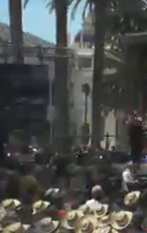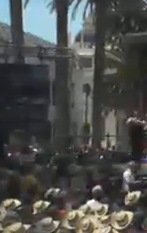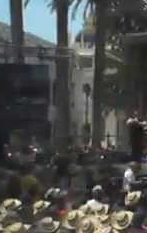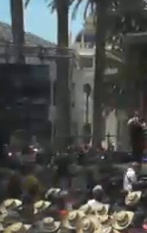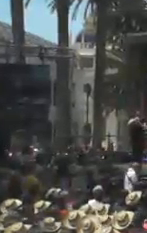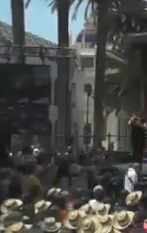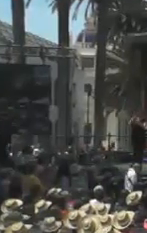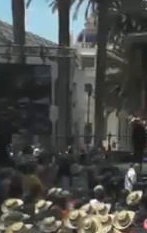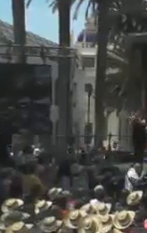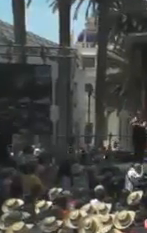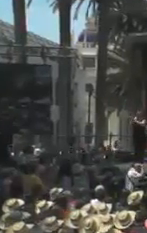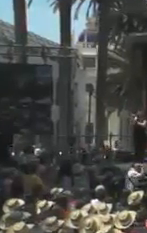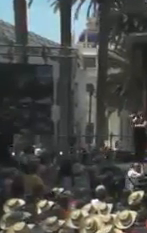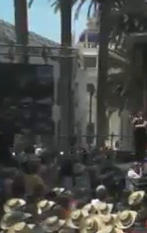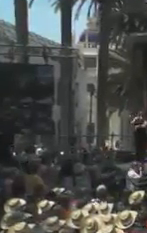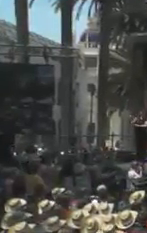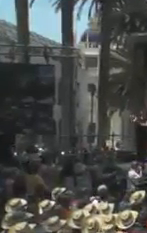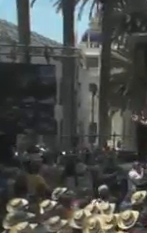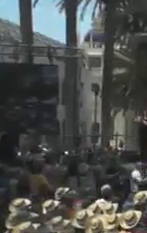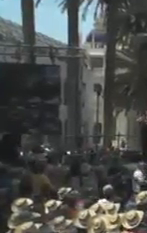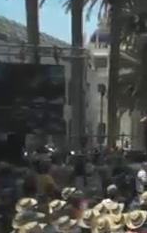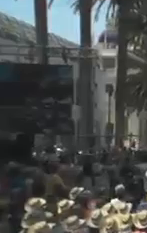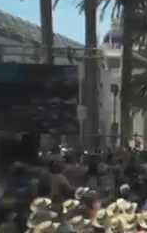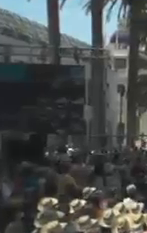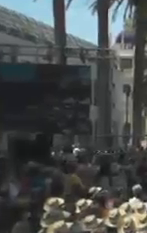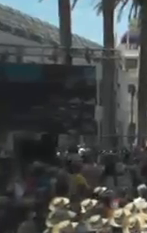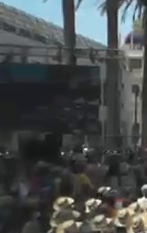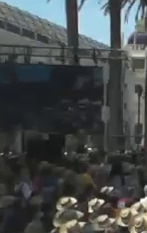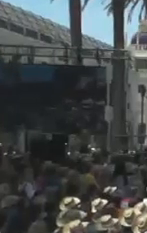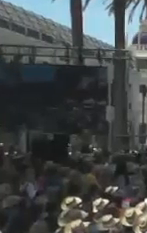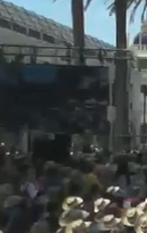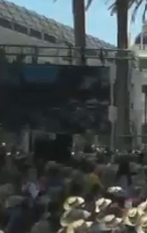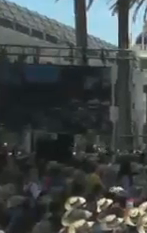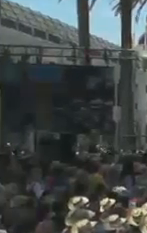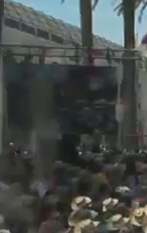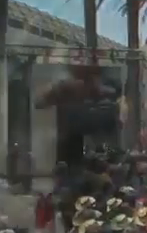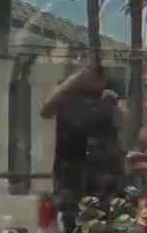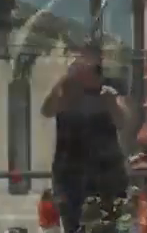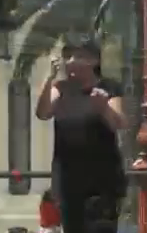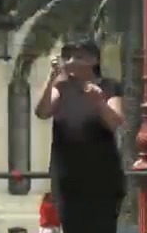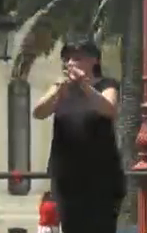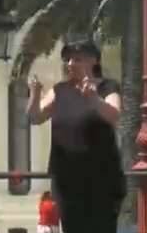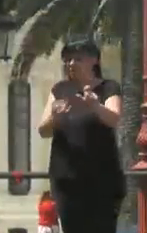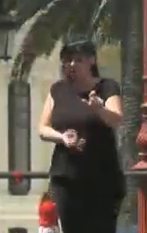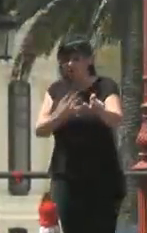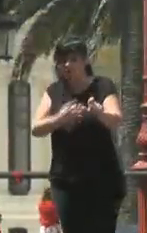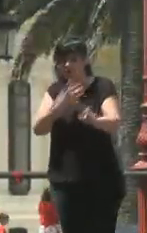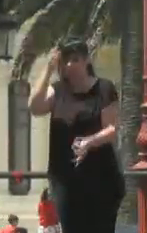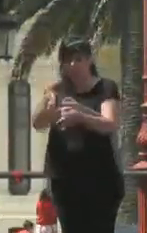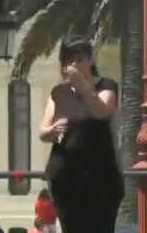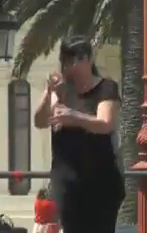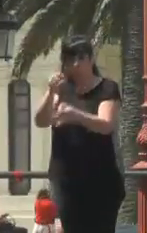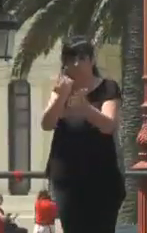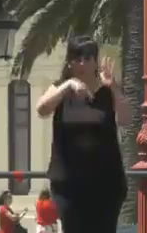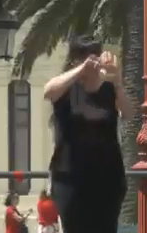convencer, solo le queda la fuerza, el recurso a la fuerza. Y aunque tengamos más de 300 compañeros y compañeras sindicalistas en los juzgados por defender los derechos